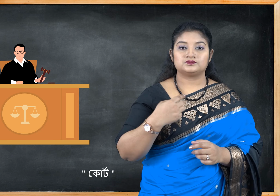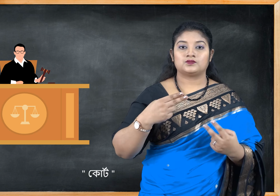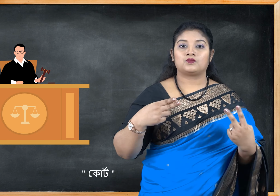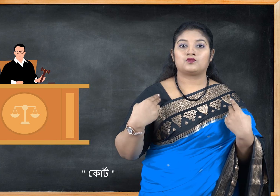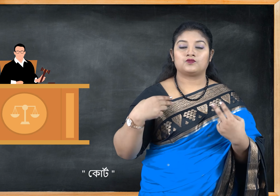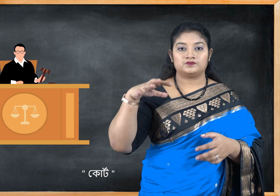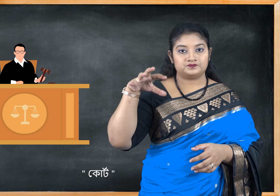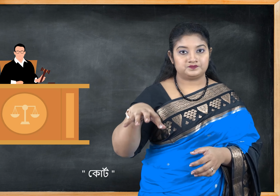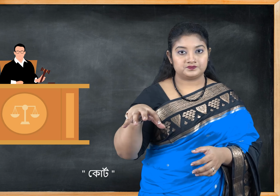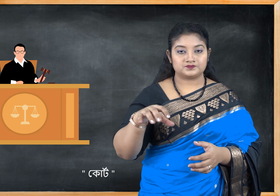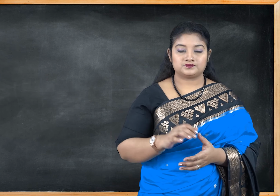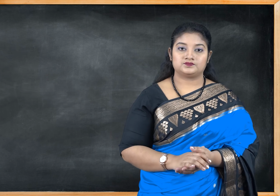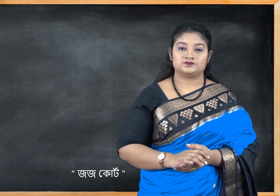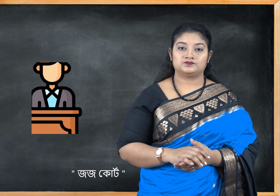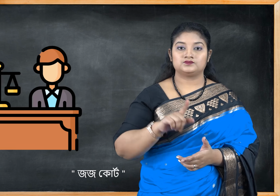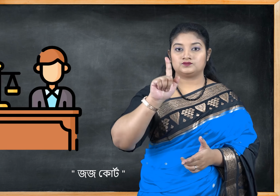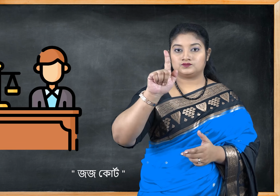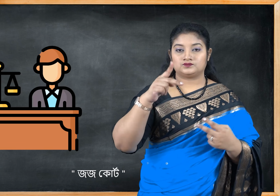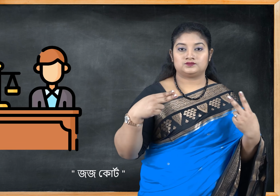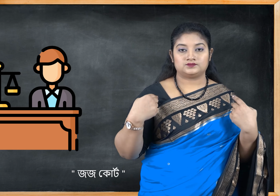কোর্ট, জজ কোর্ট,